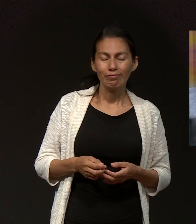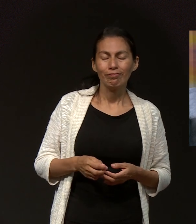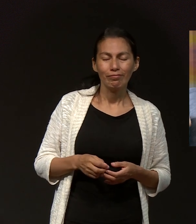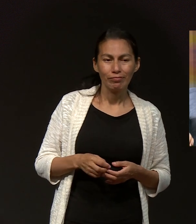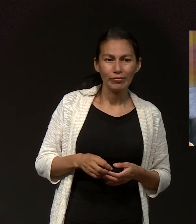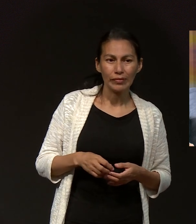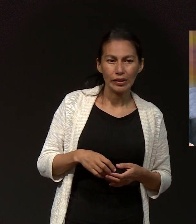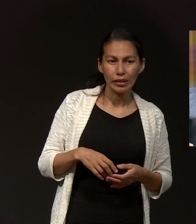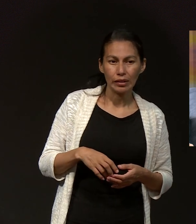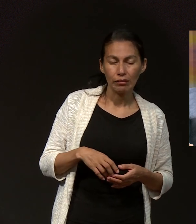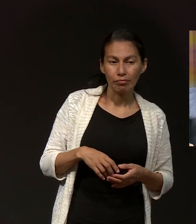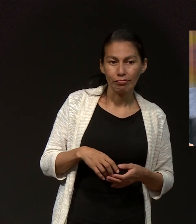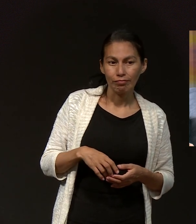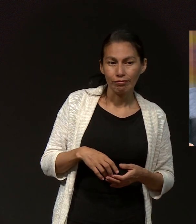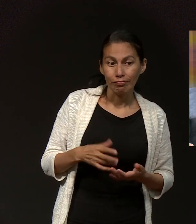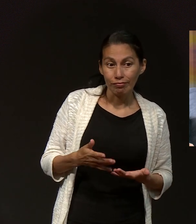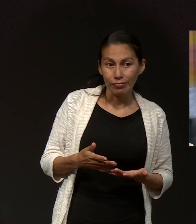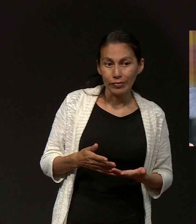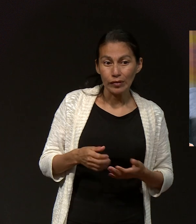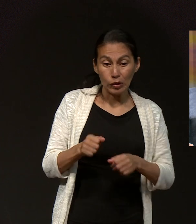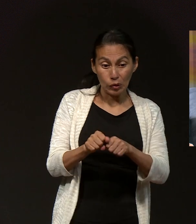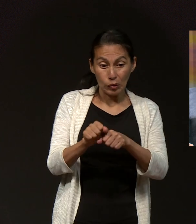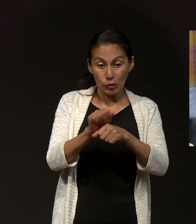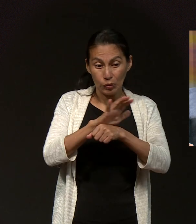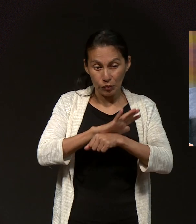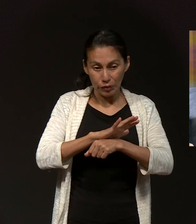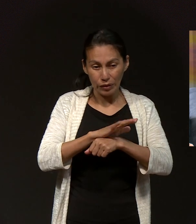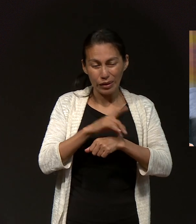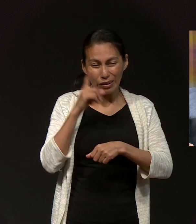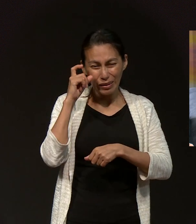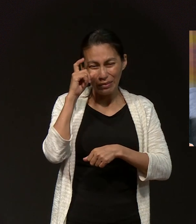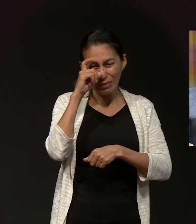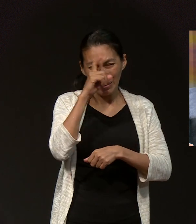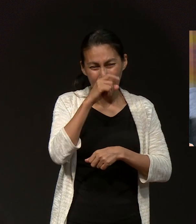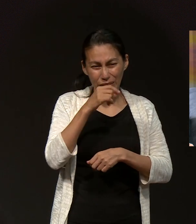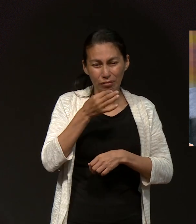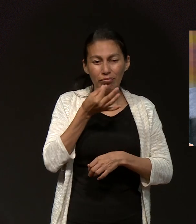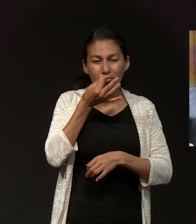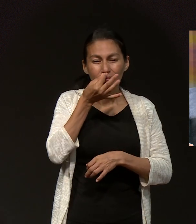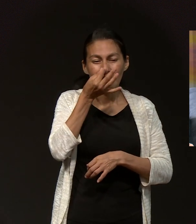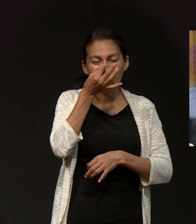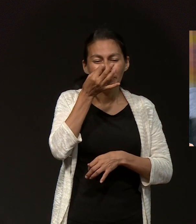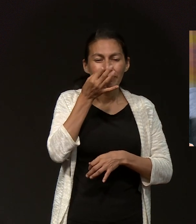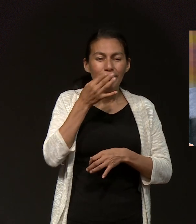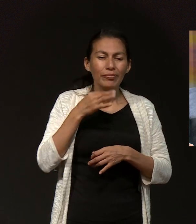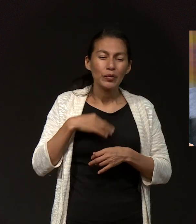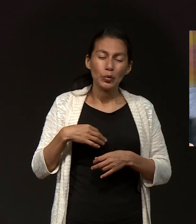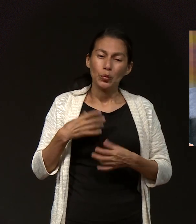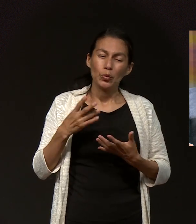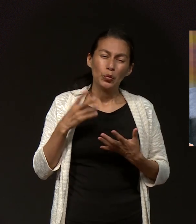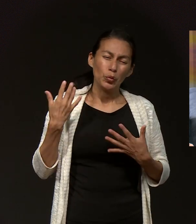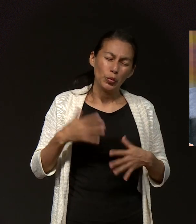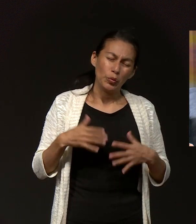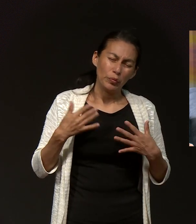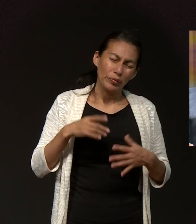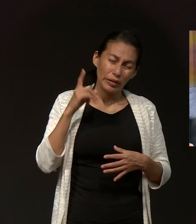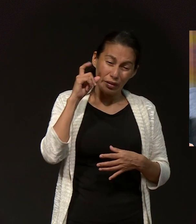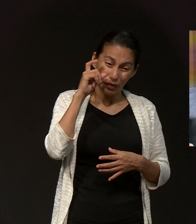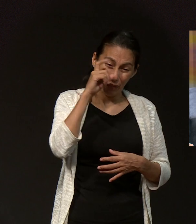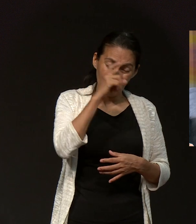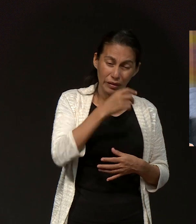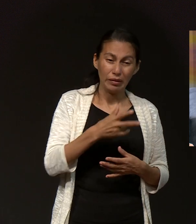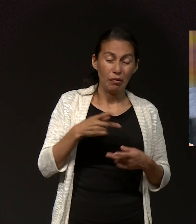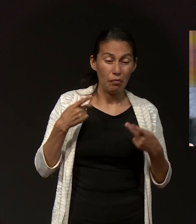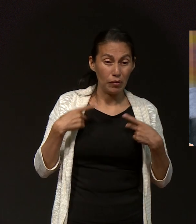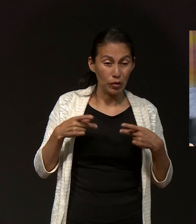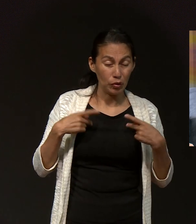de los más críticos que puede haber en cuidados intensivos, porque es en COVID específicamente, en esa enfermedad, porque ya es un